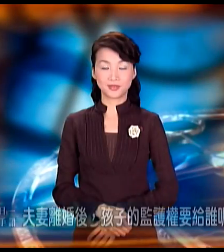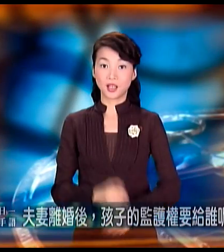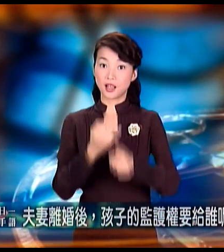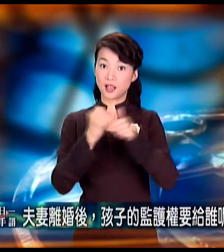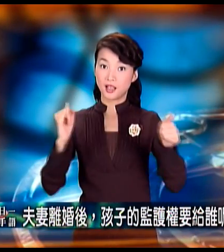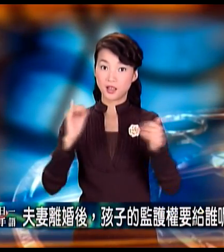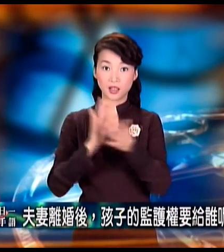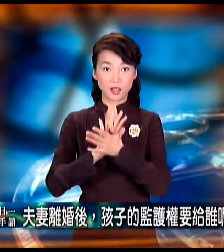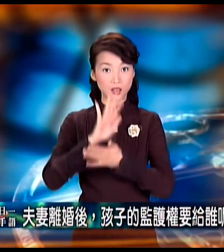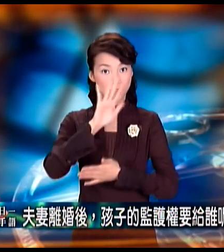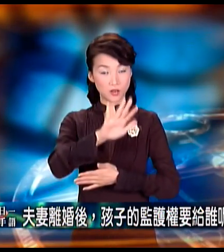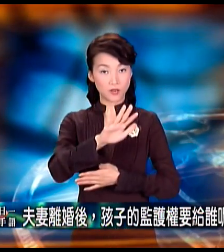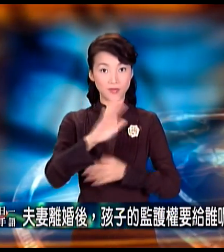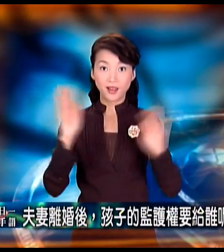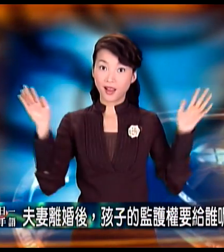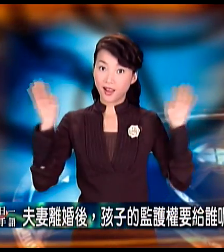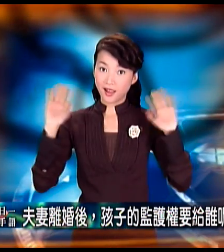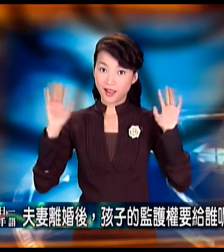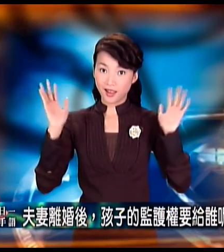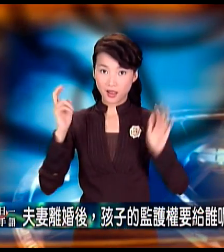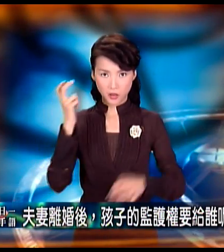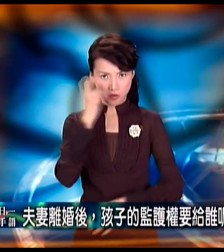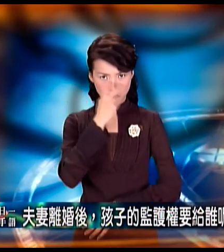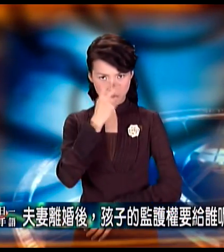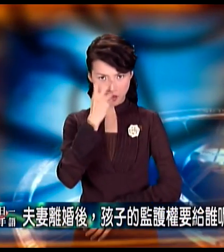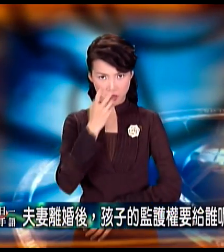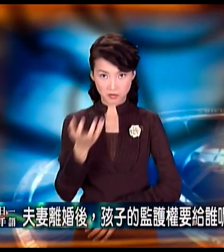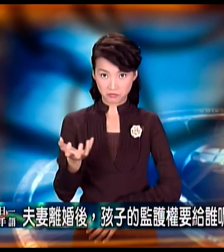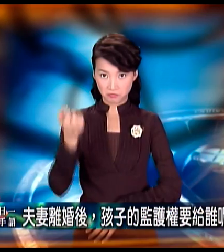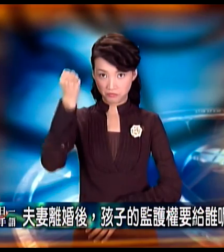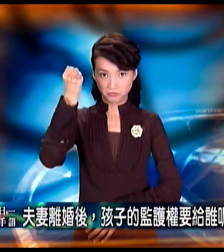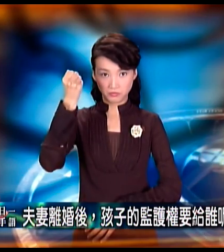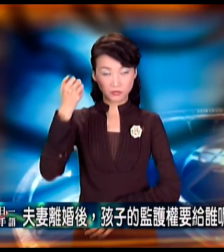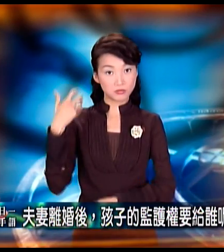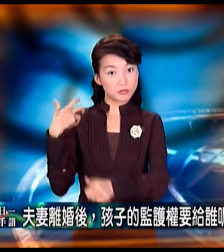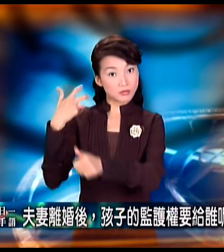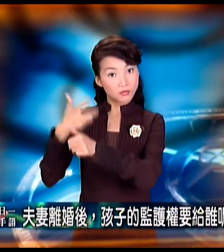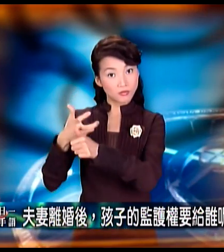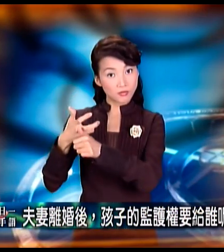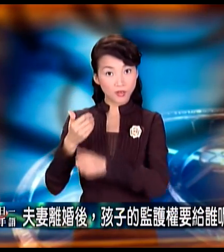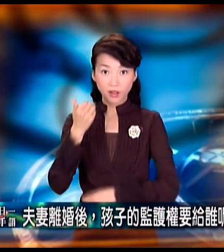了。夫妻离婚后，孩子的监护权要给谁呢？